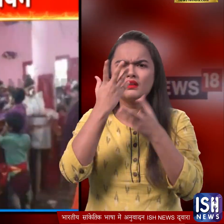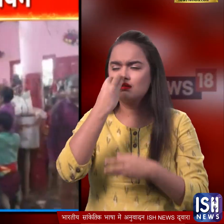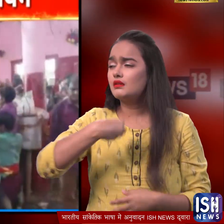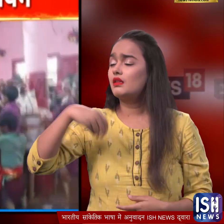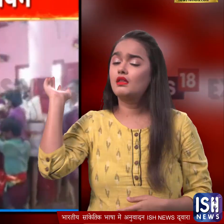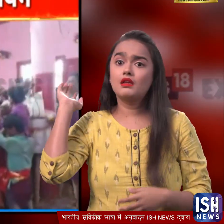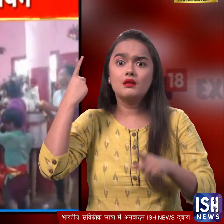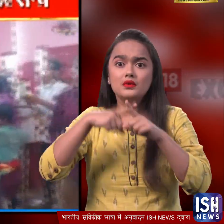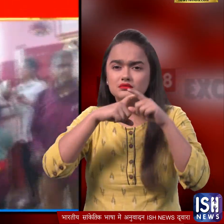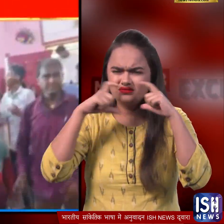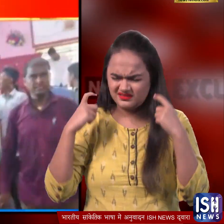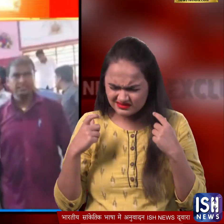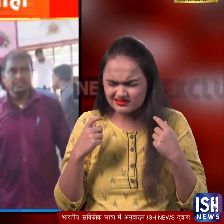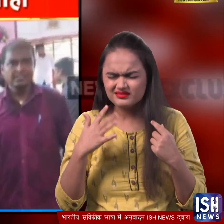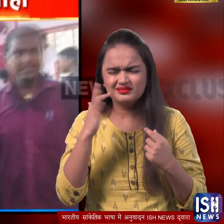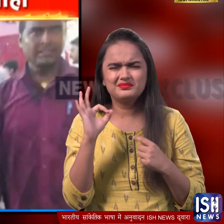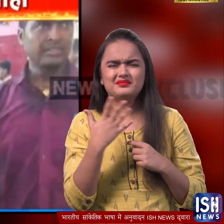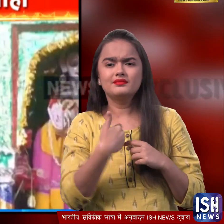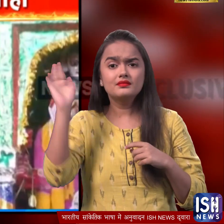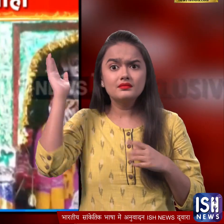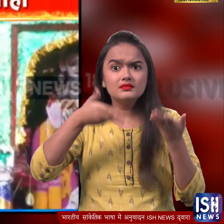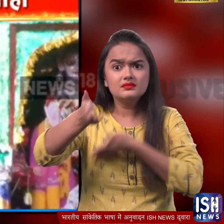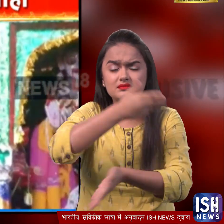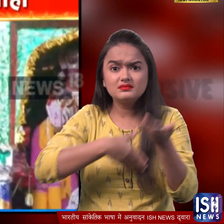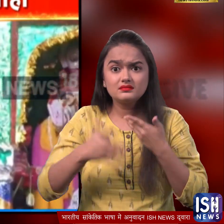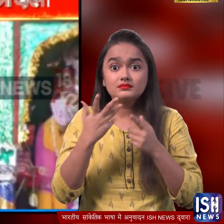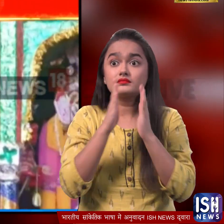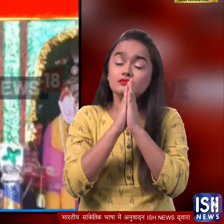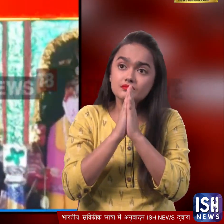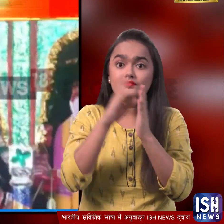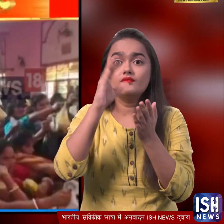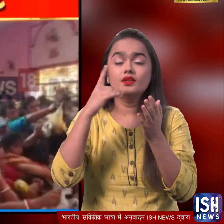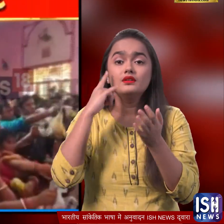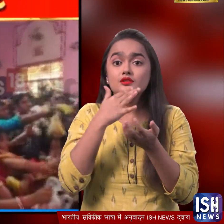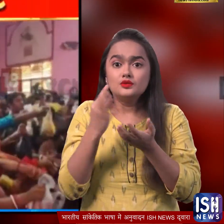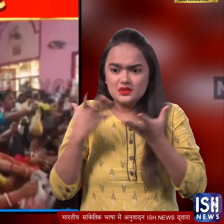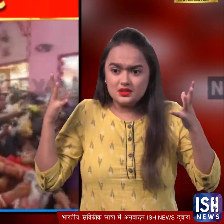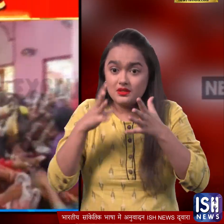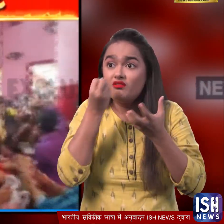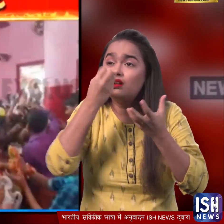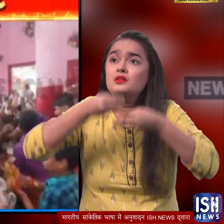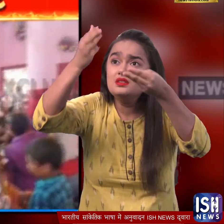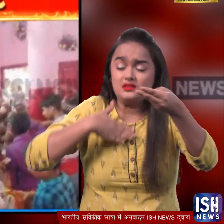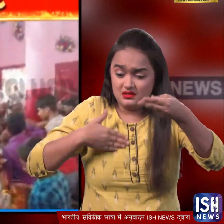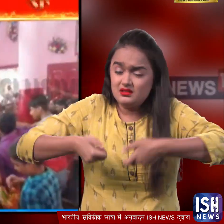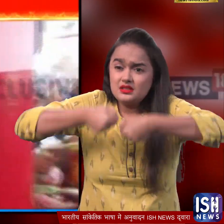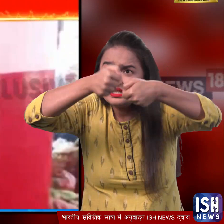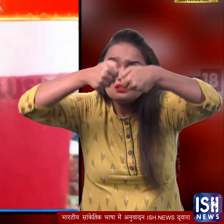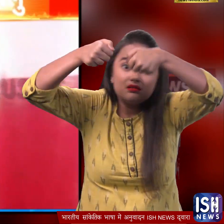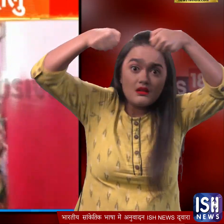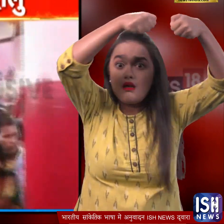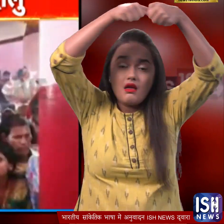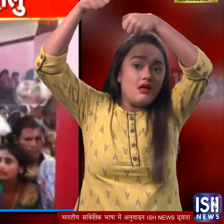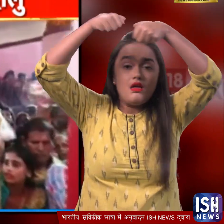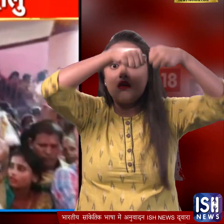उड़ी ही, साथ ही मास्क भी हर चेहरे से गायब ही दिखा। पूजा के लिए देवी तक प्रसाद और फूल पहुंचाने के लिए उठते हाथों के अलावा कुछ